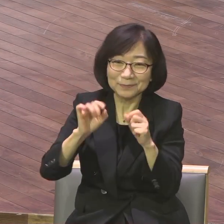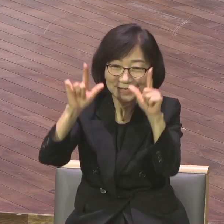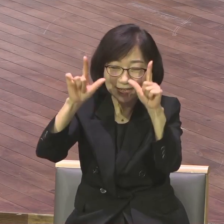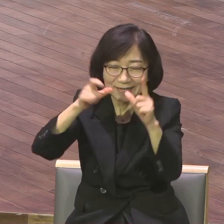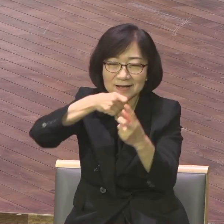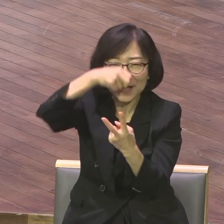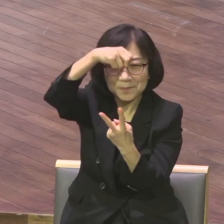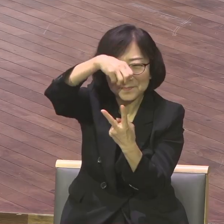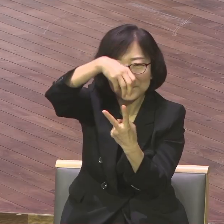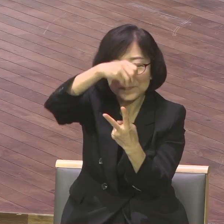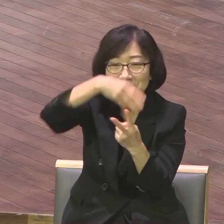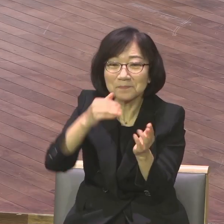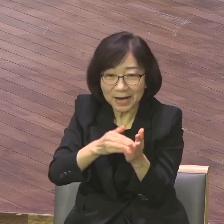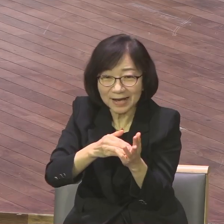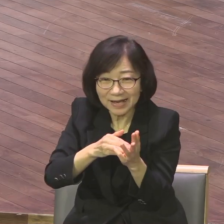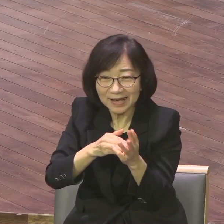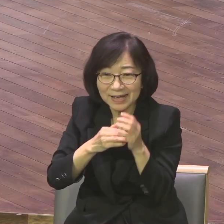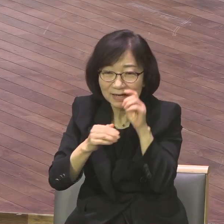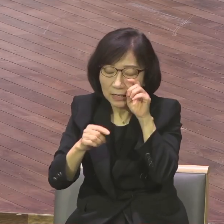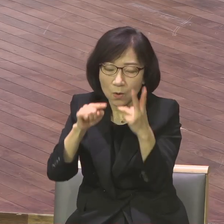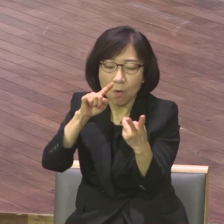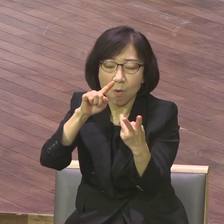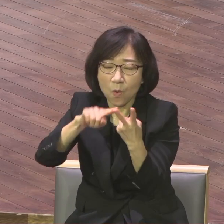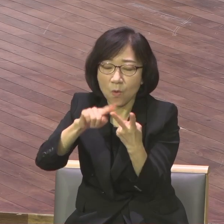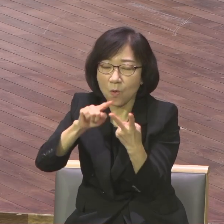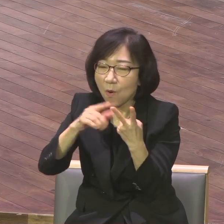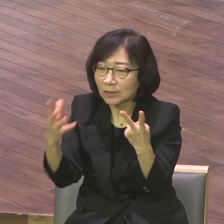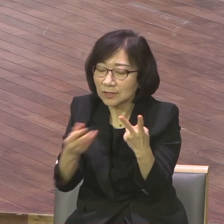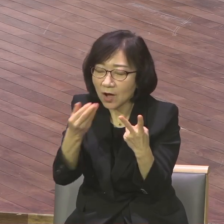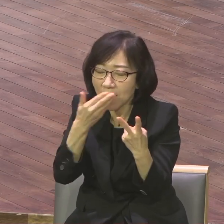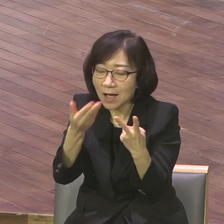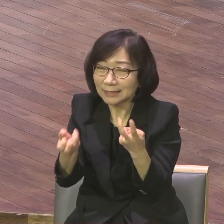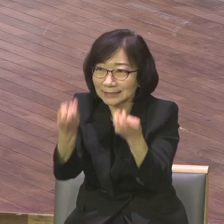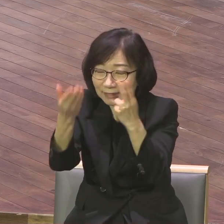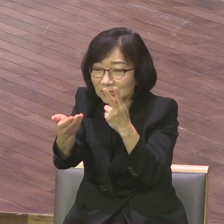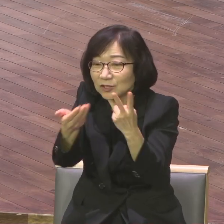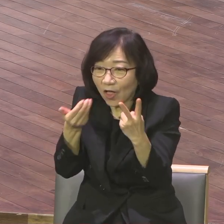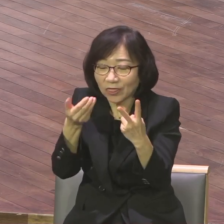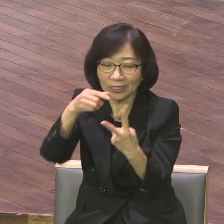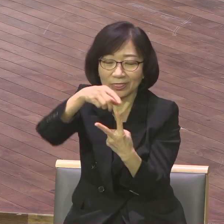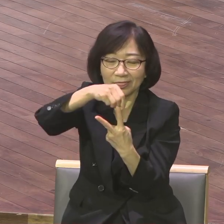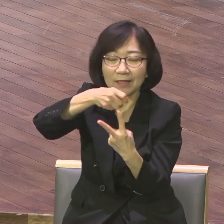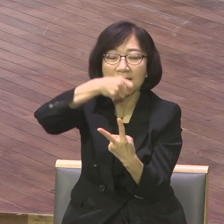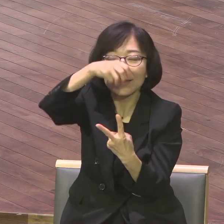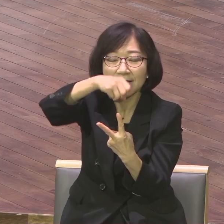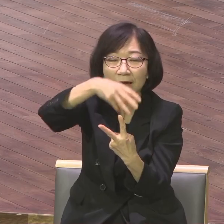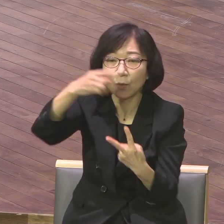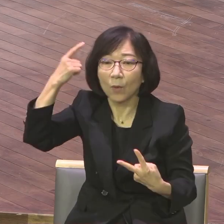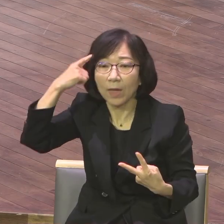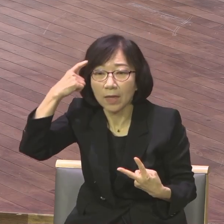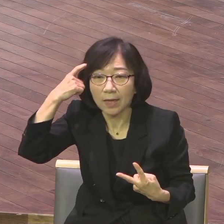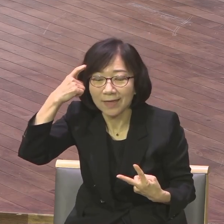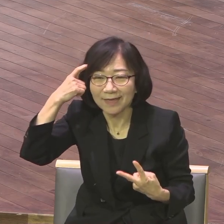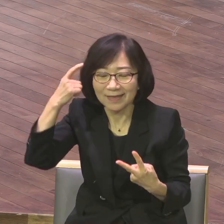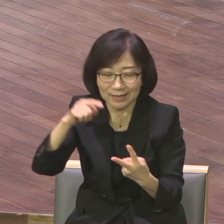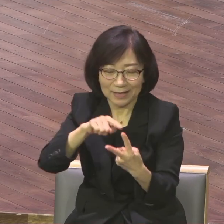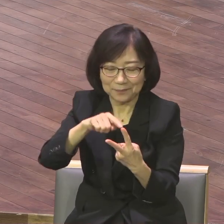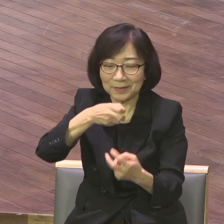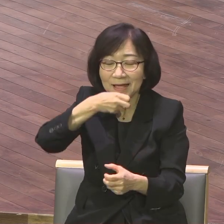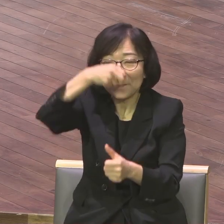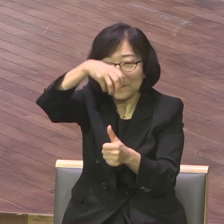집례했는데 성찬식 전에 그렇게 세례식을 진행하는 이유는 세례를